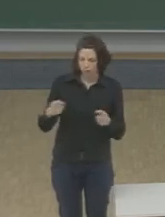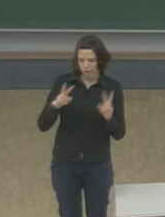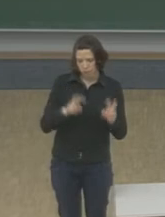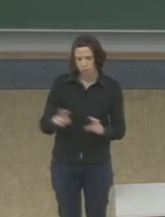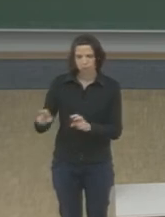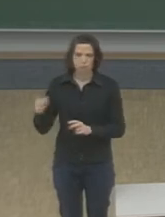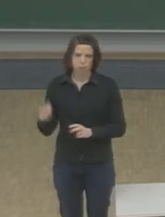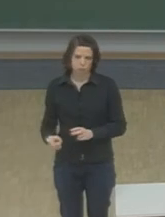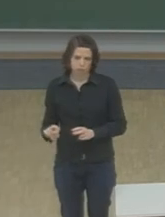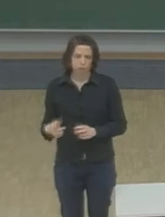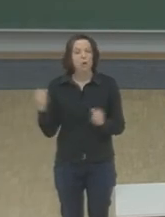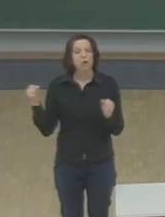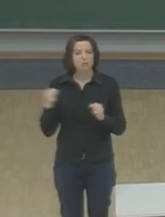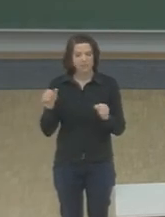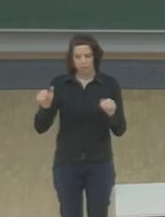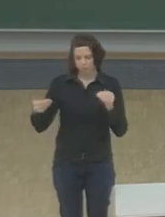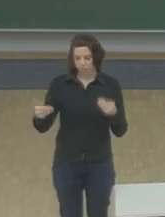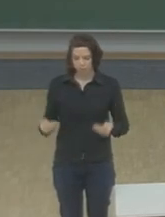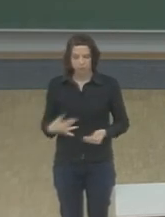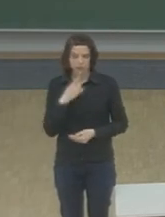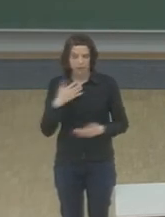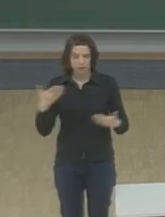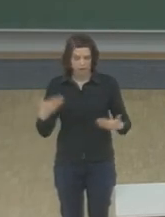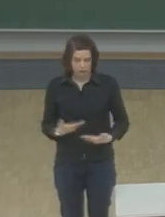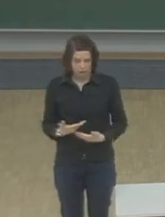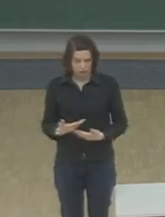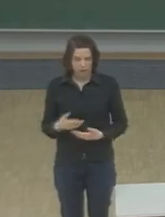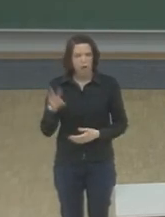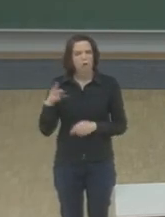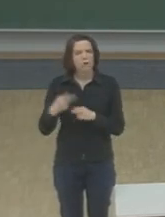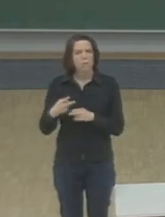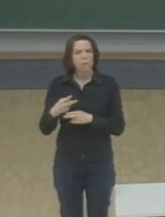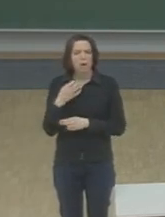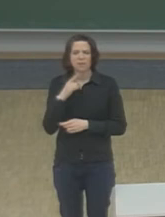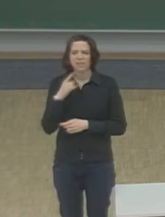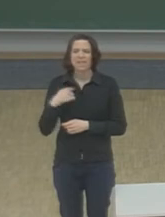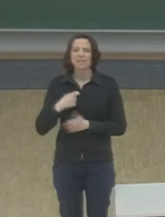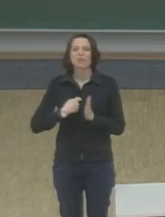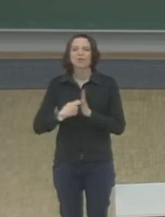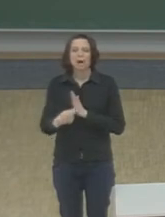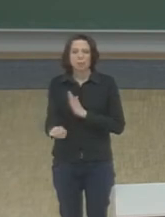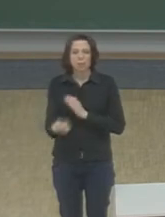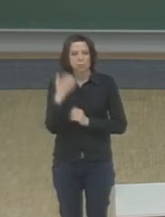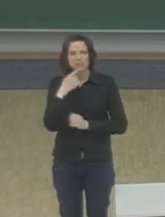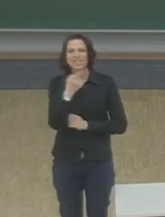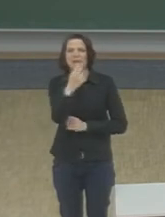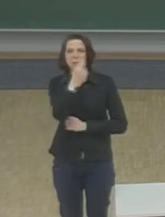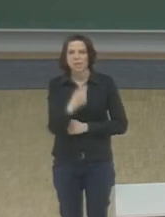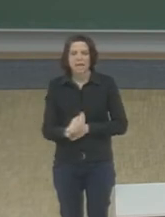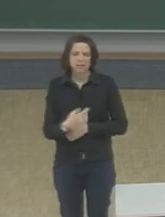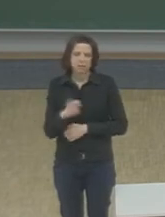zu der folgenden Gegenüberstellung. So, jetzt hat mir Wolfram Mayrhöfer verboten, dass ich sage, lesen Sie bitte kurz